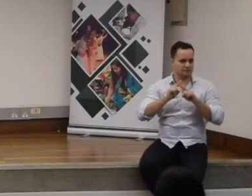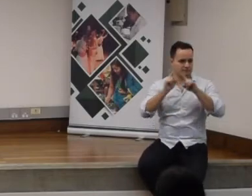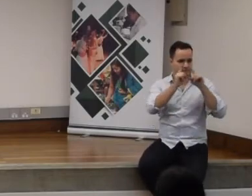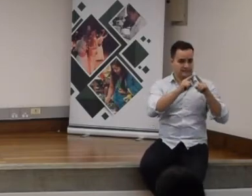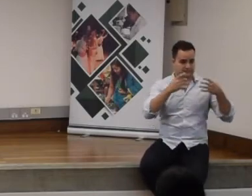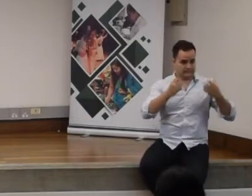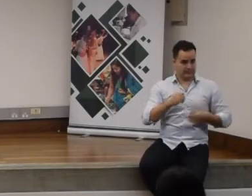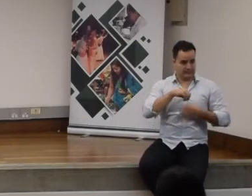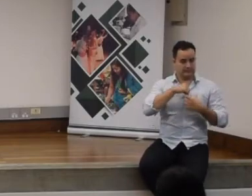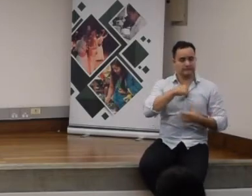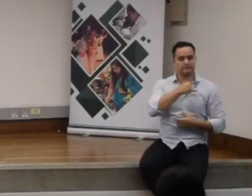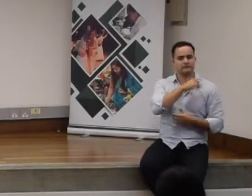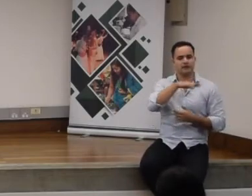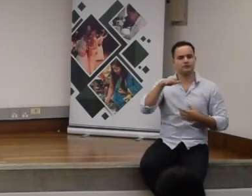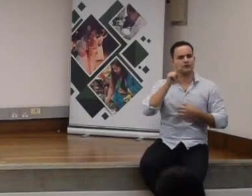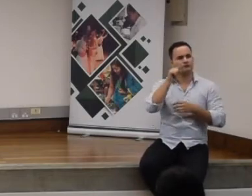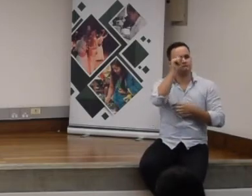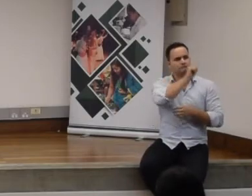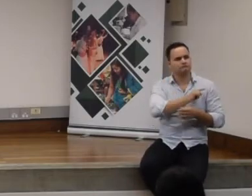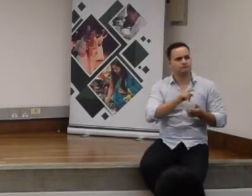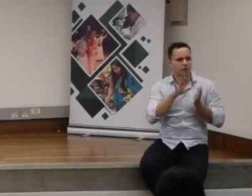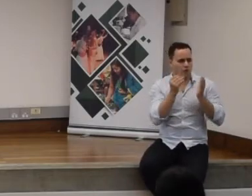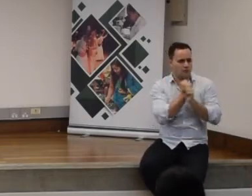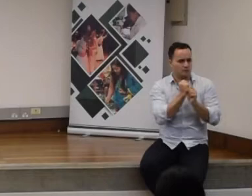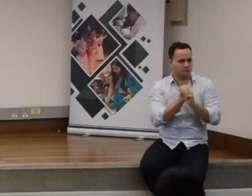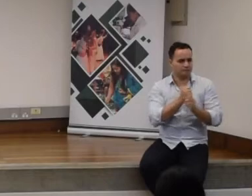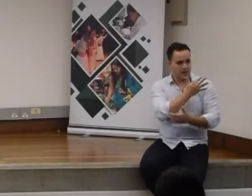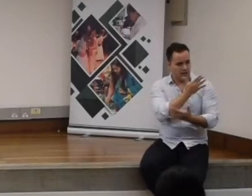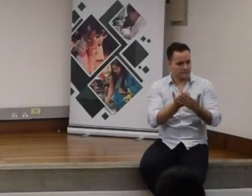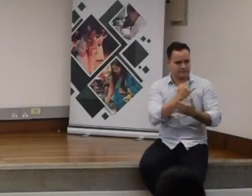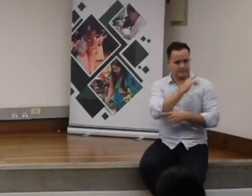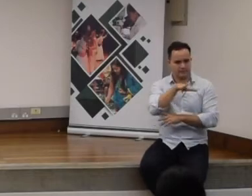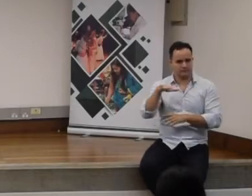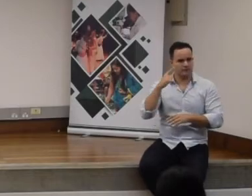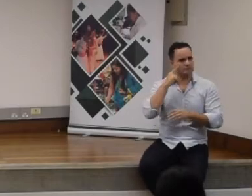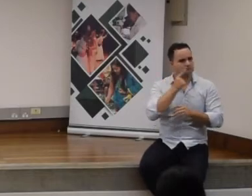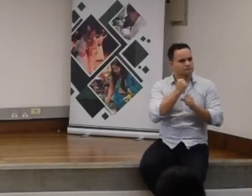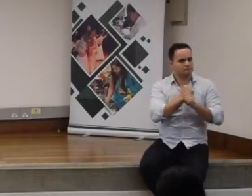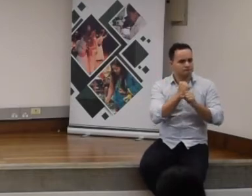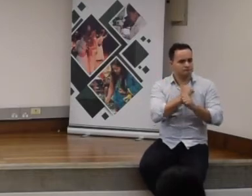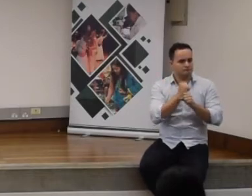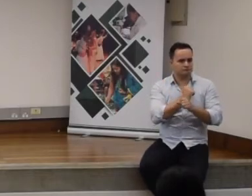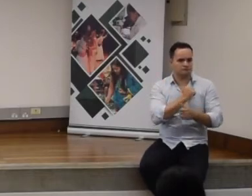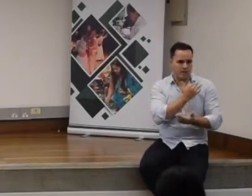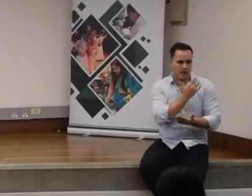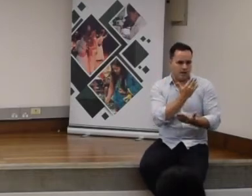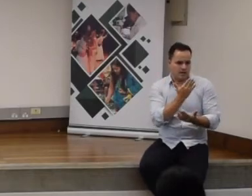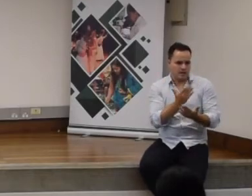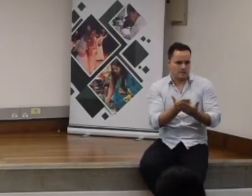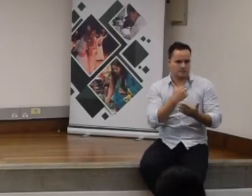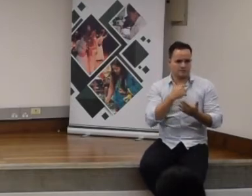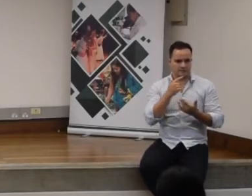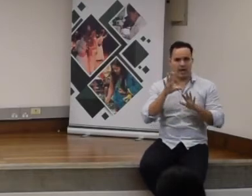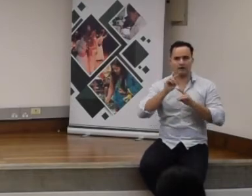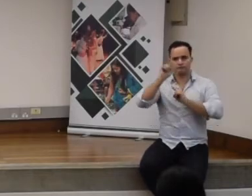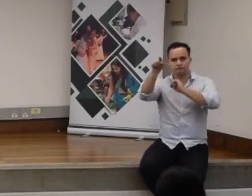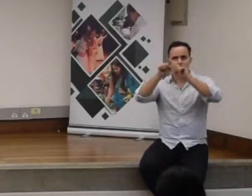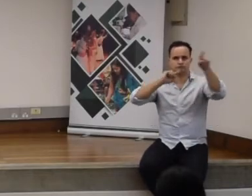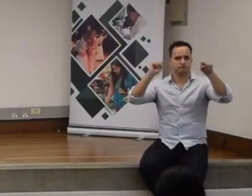hace básicamente es como una recopilación de lo que la Universidad de Antioquia ha venido haciendo para llegar a las